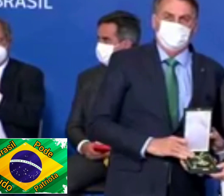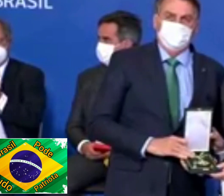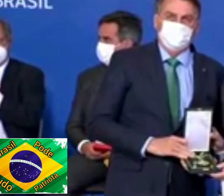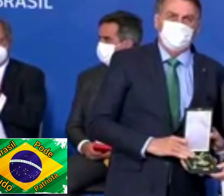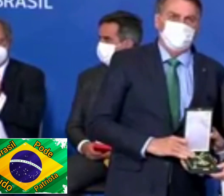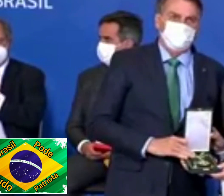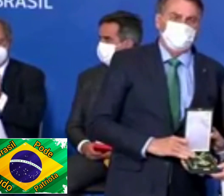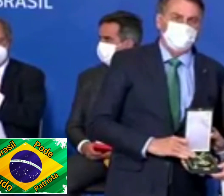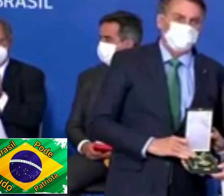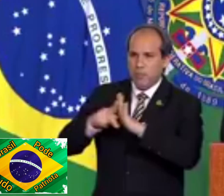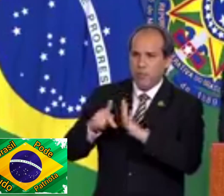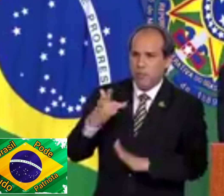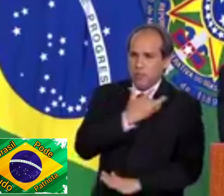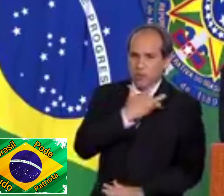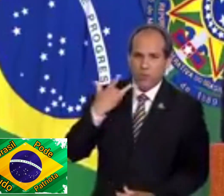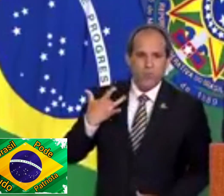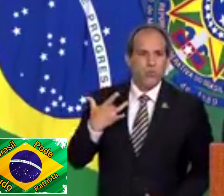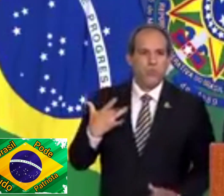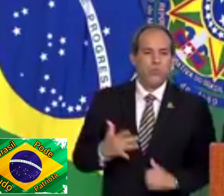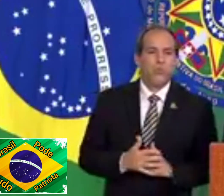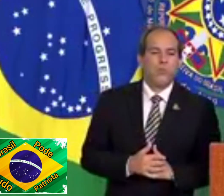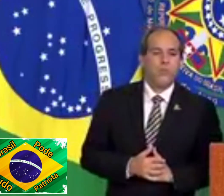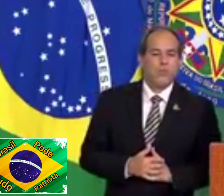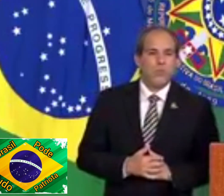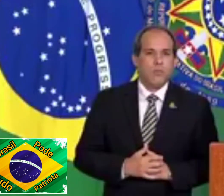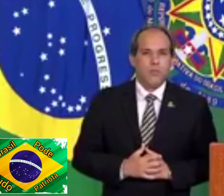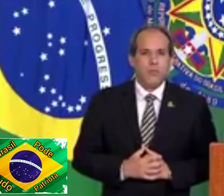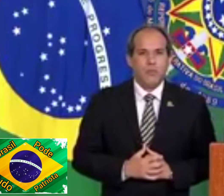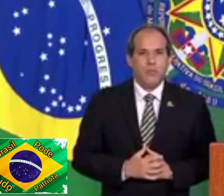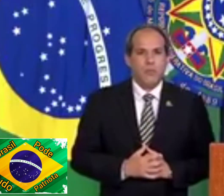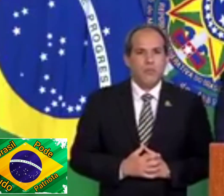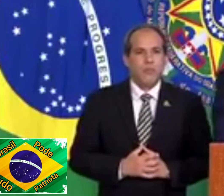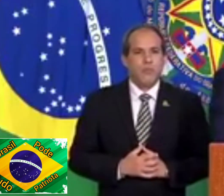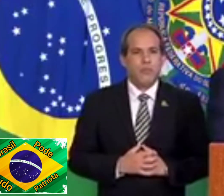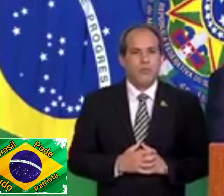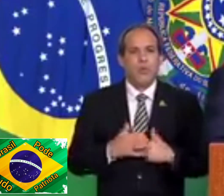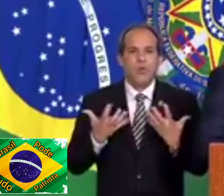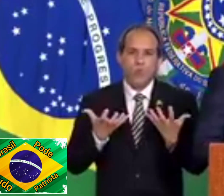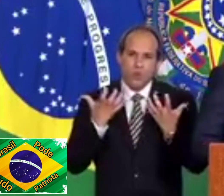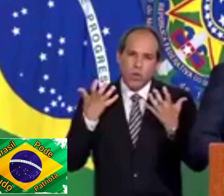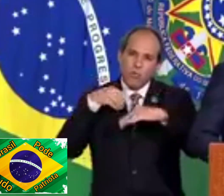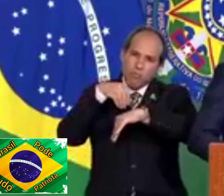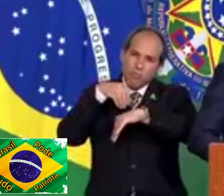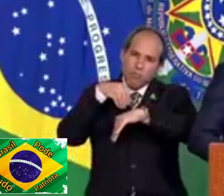Eu quero dar um testemunho aqui.